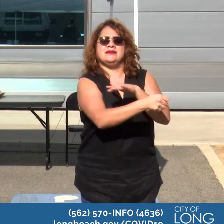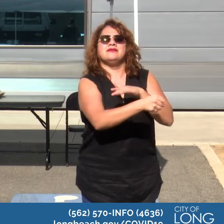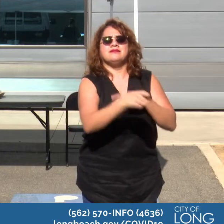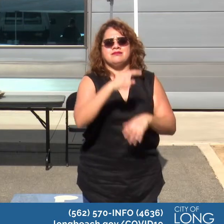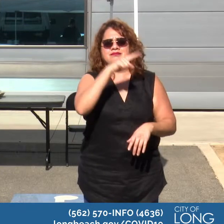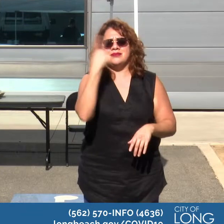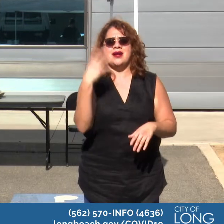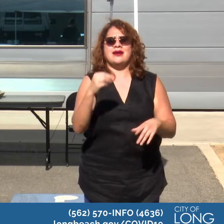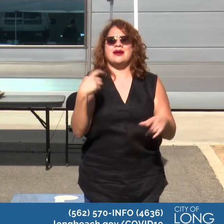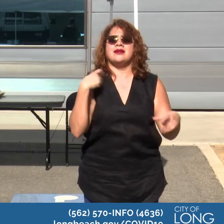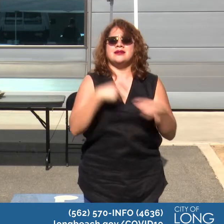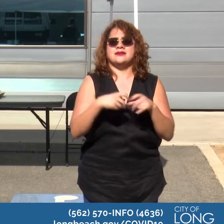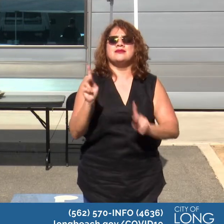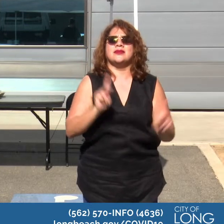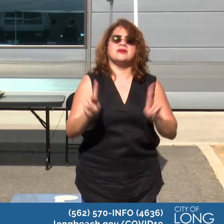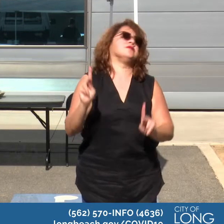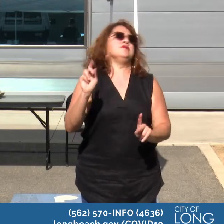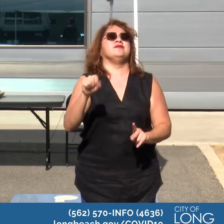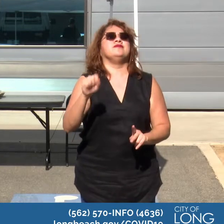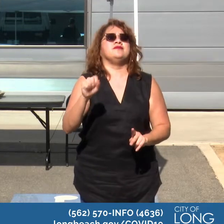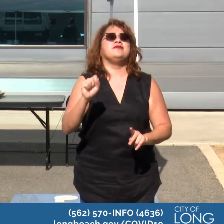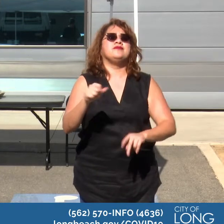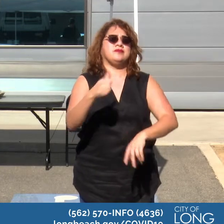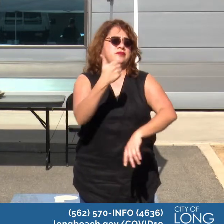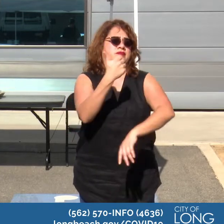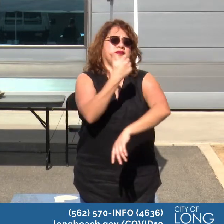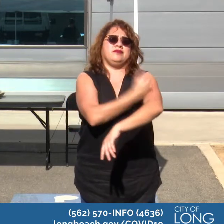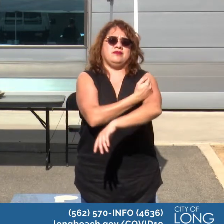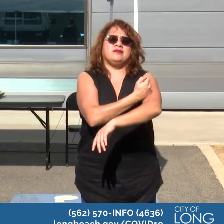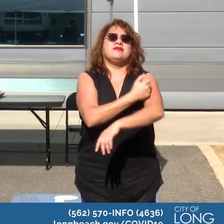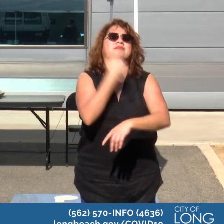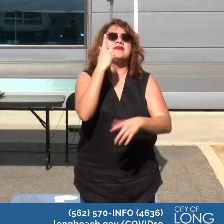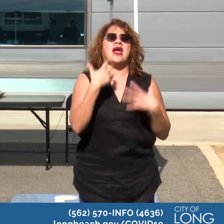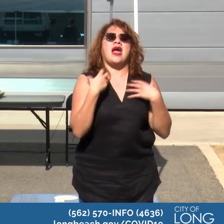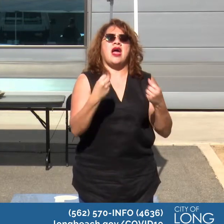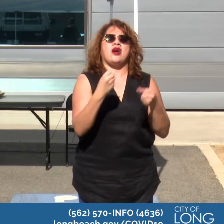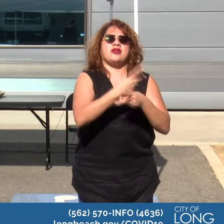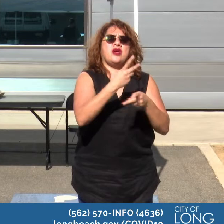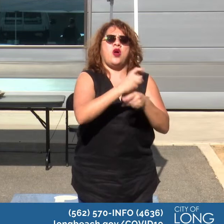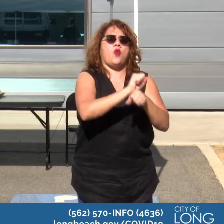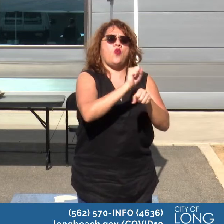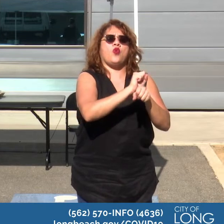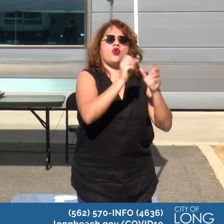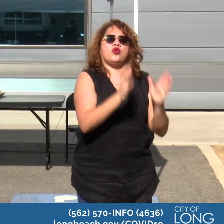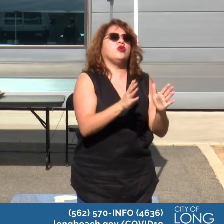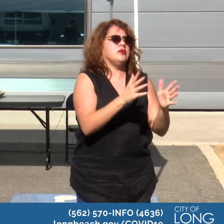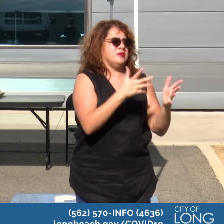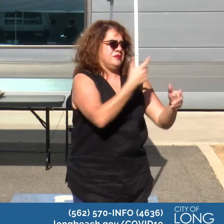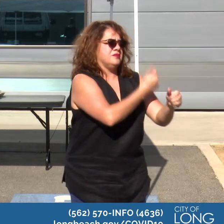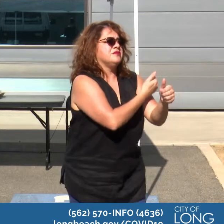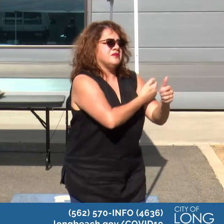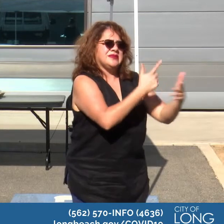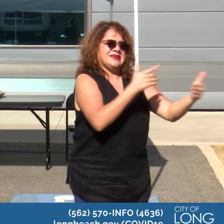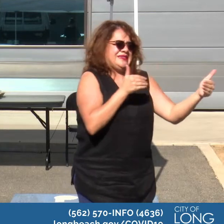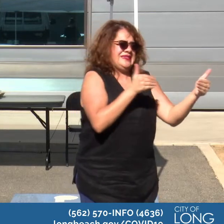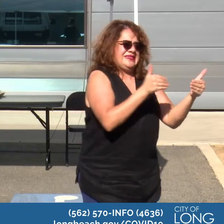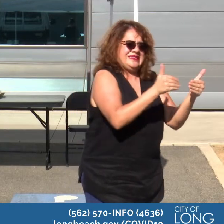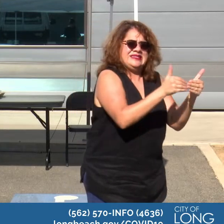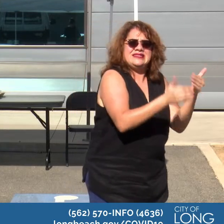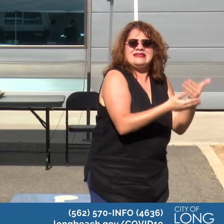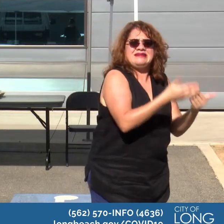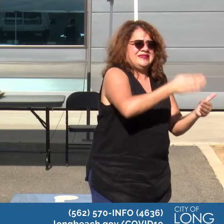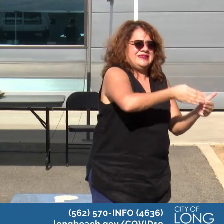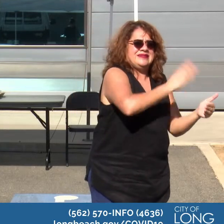nuestros trabajadores de salud durante más de un mes y este fin de semana comenzaremos a vacunar a los adultos